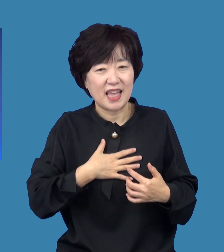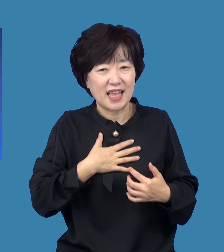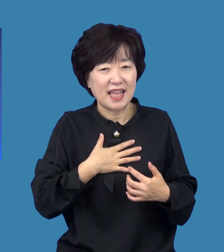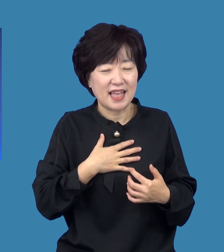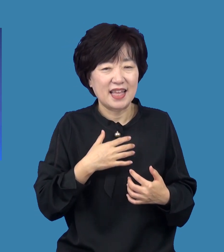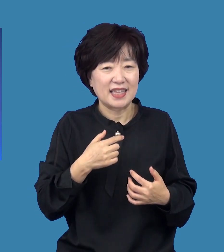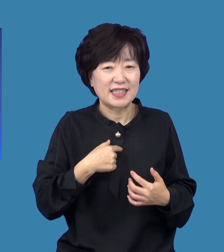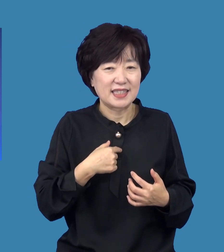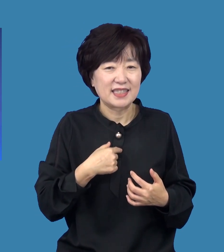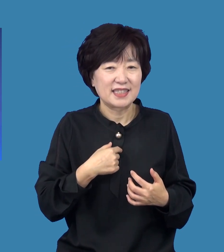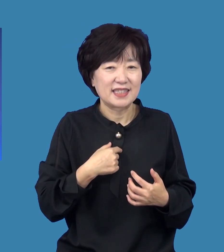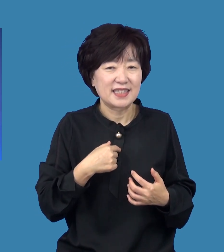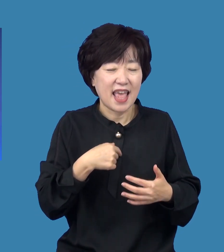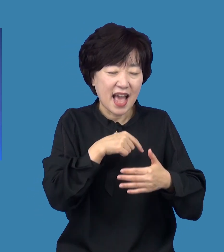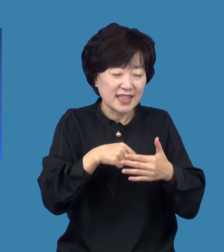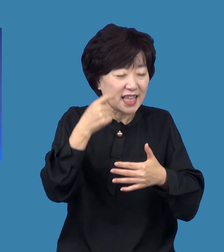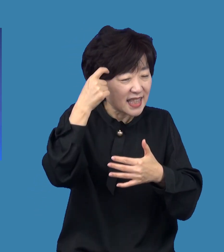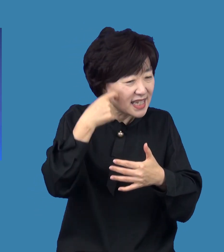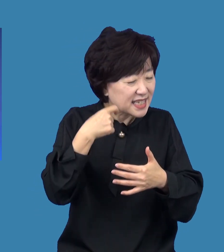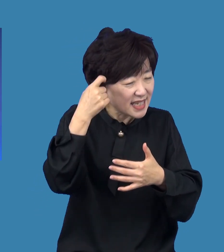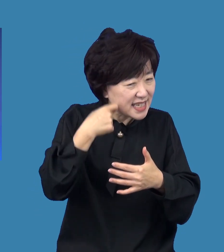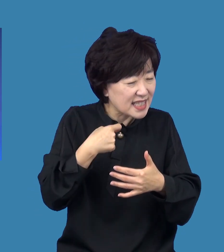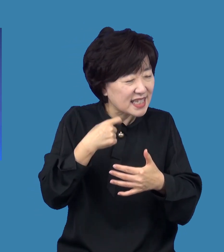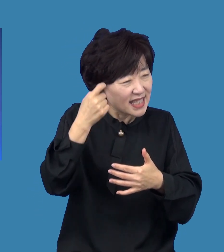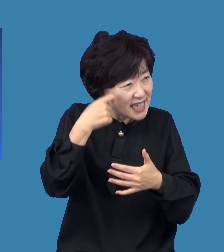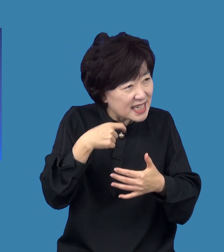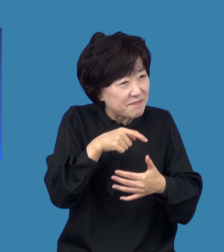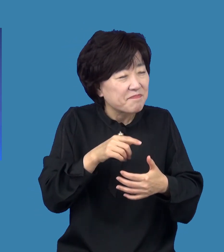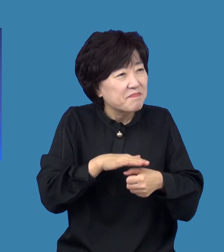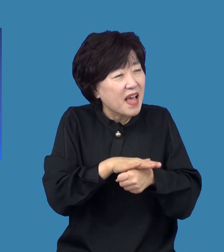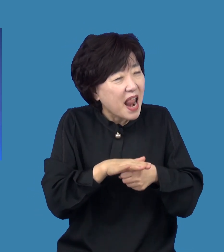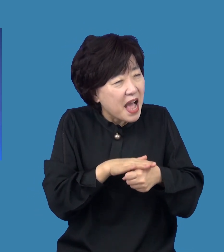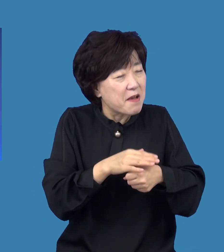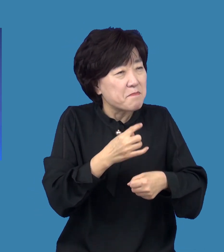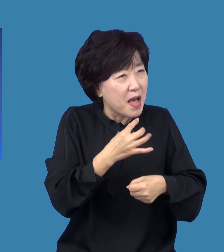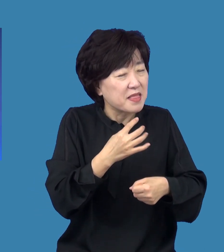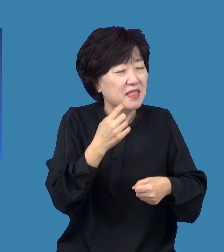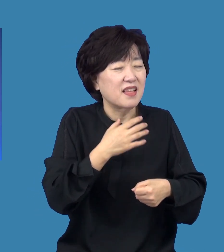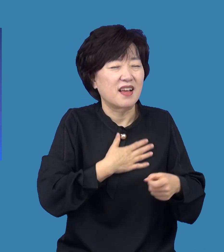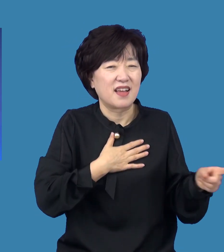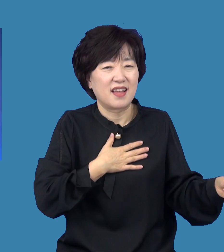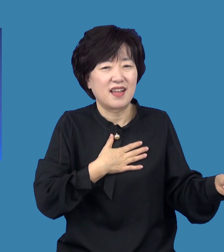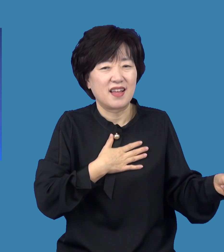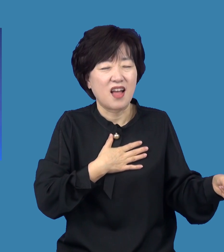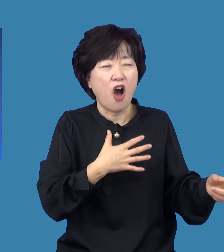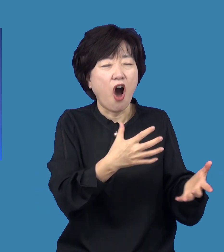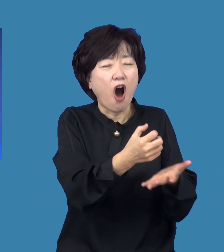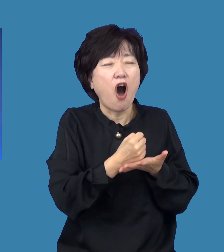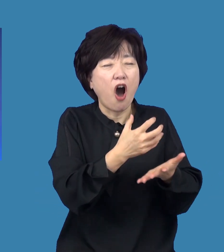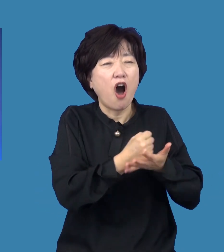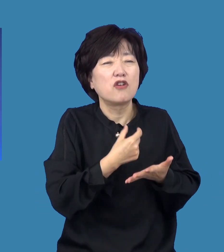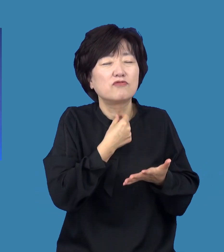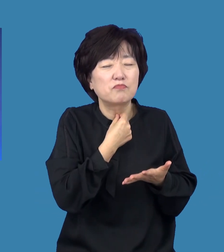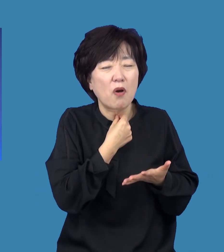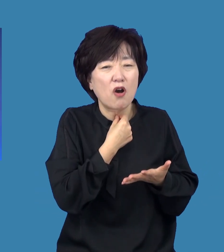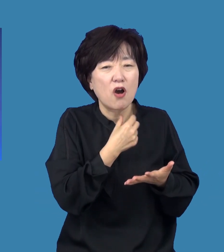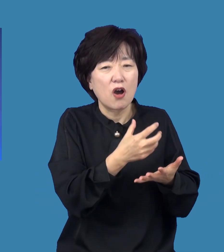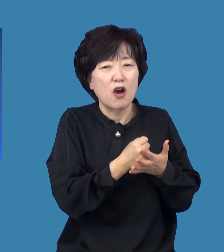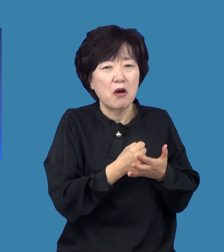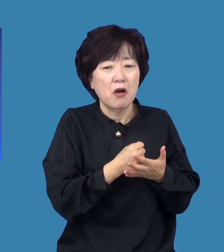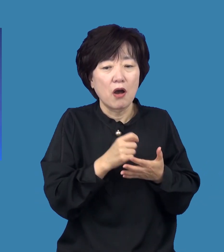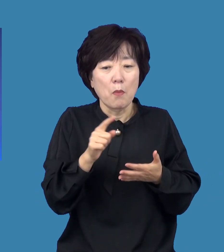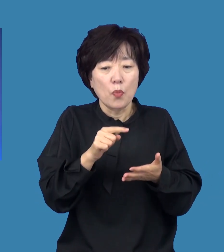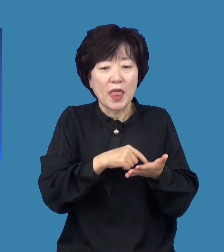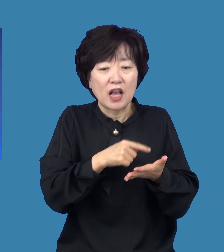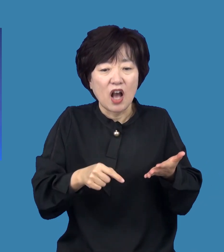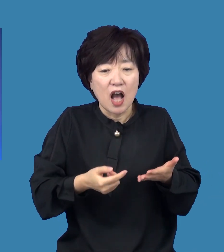감정, 내 안에 느끼는 어떤 느낌들, 하여간 그런 것만 계속 얻으려고만 하는, 아무것도 대가를 치르지 않고